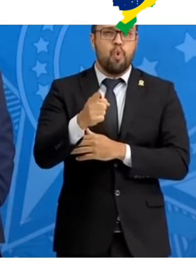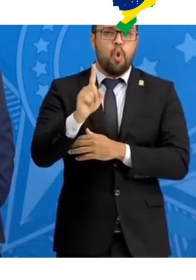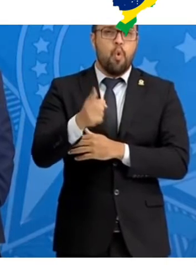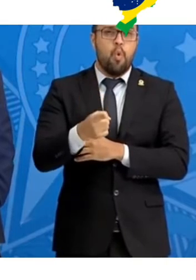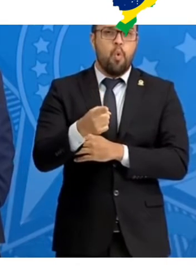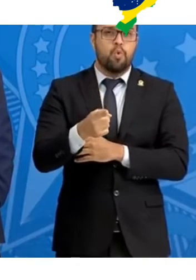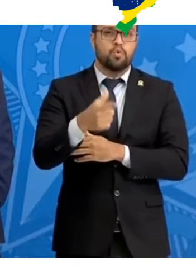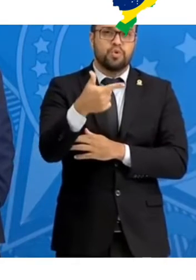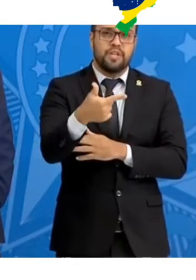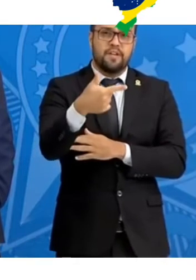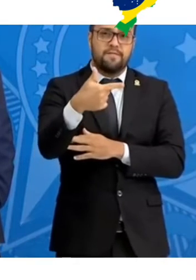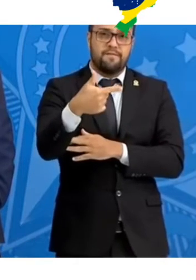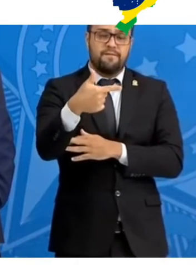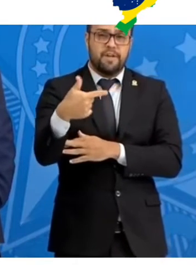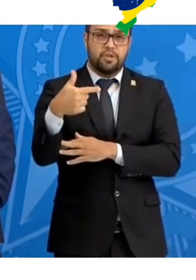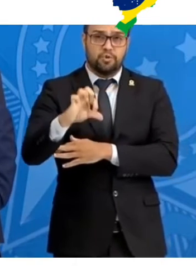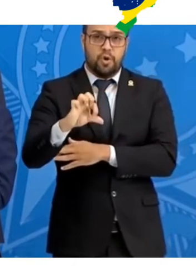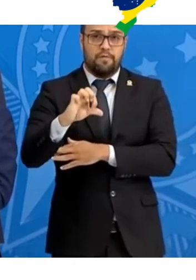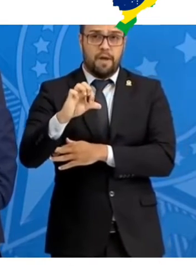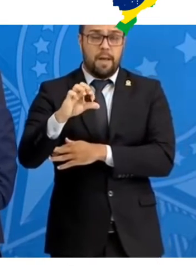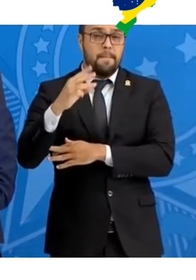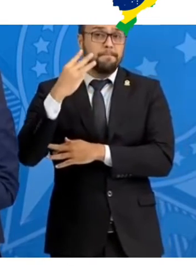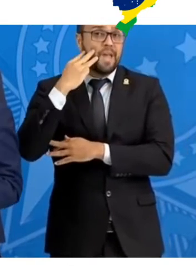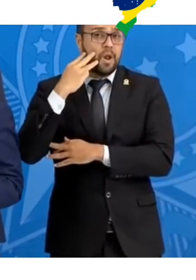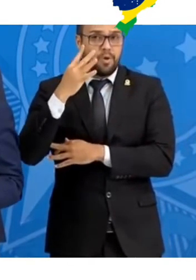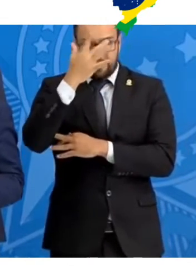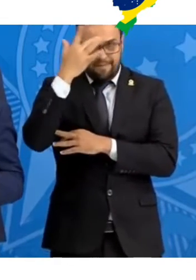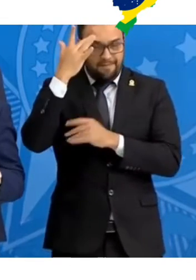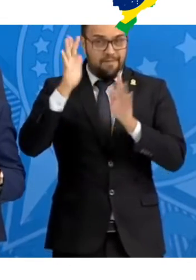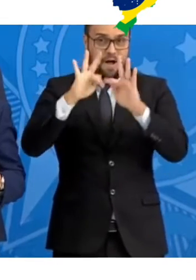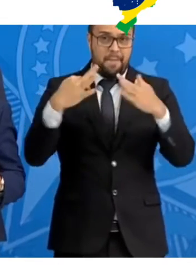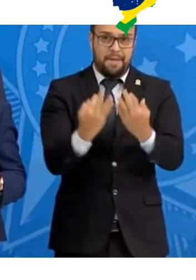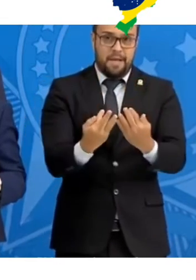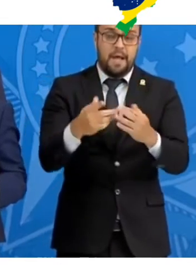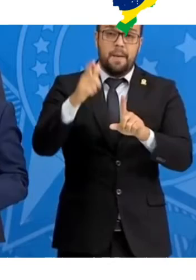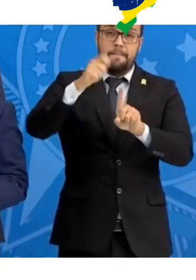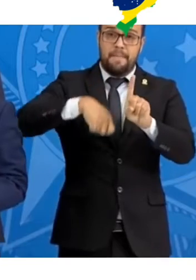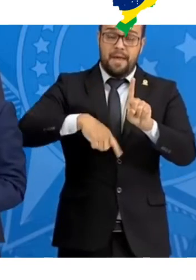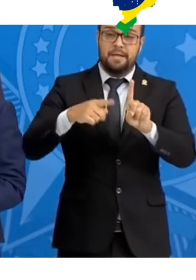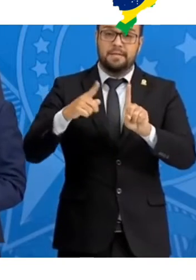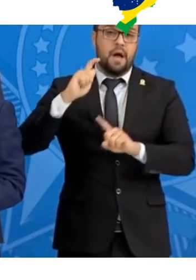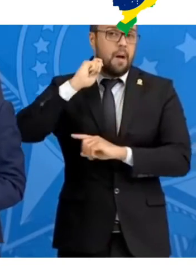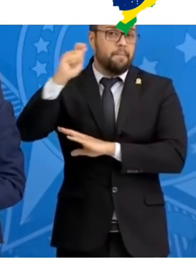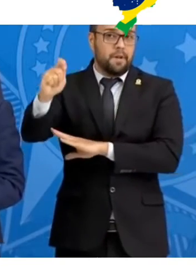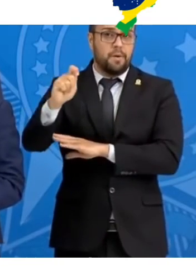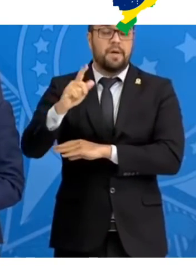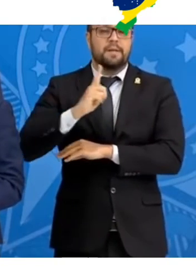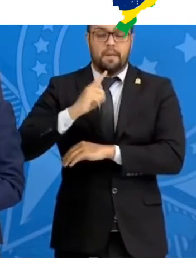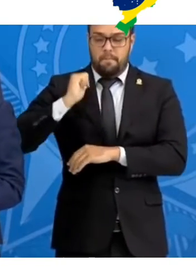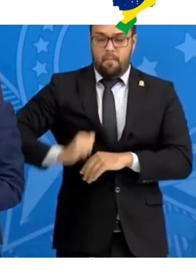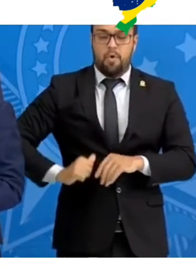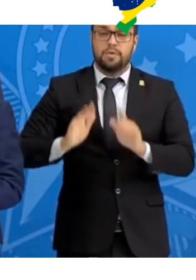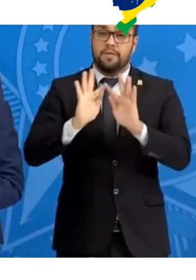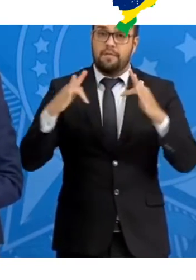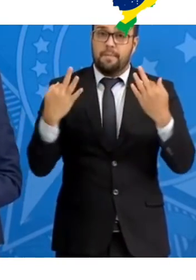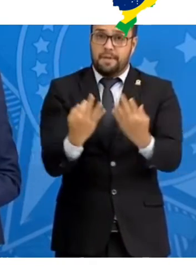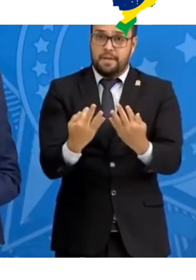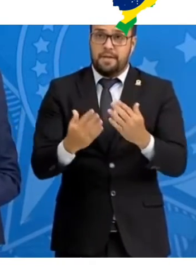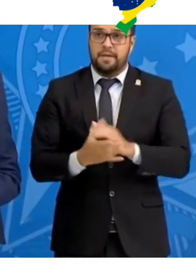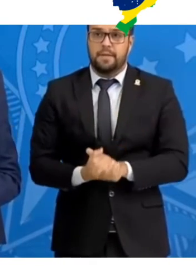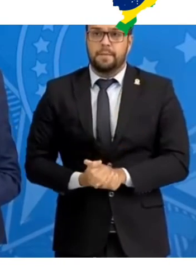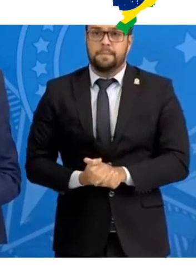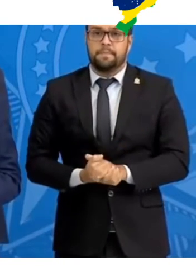1.220.000 novas famílias. Com isso, no mês de abril, nós teremos no Bolsa Família